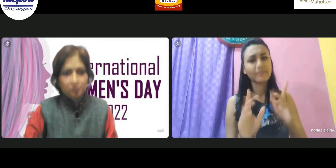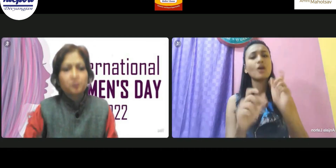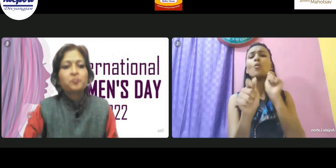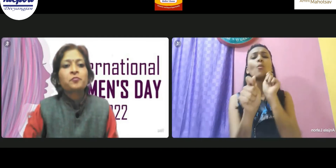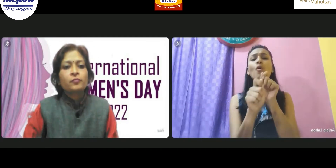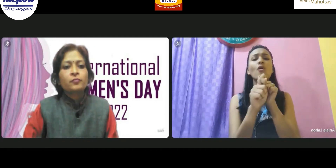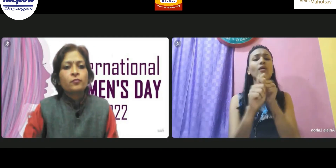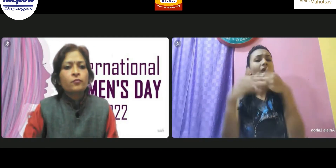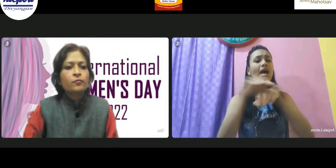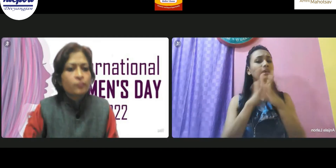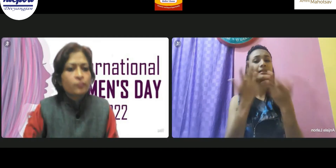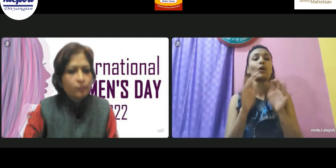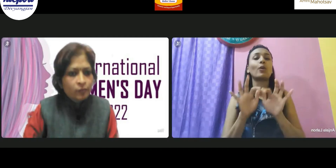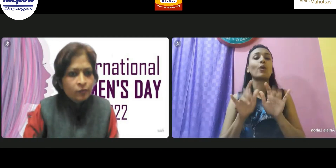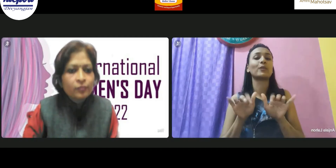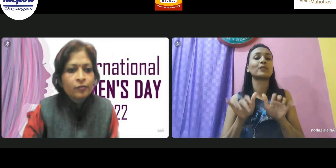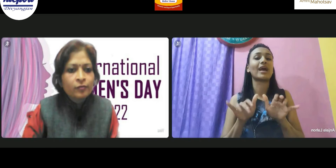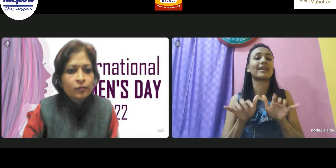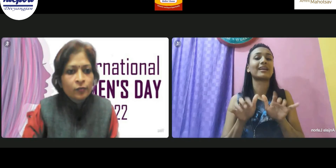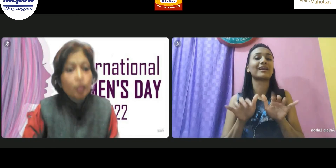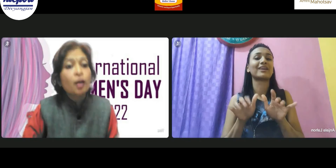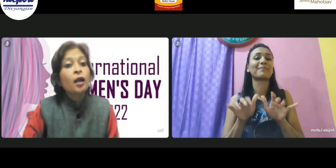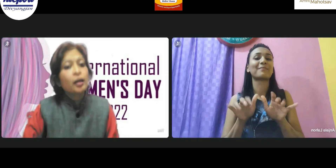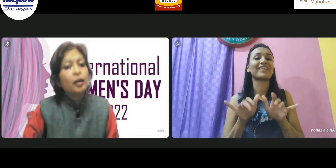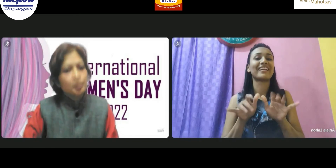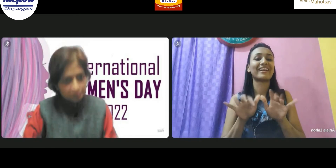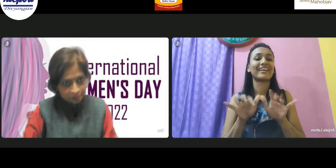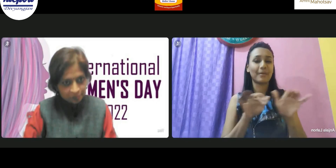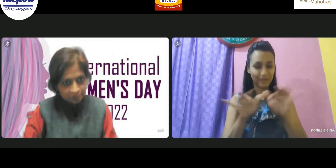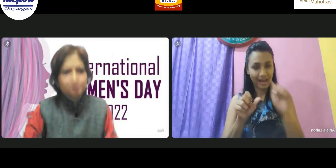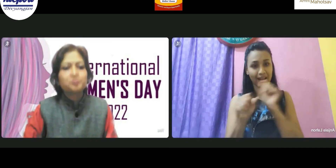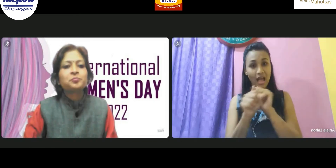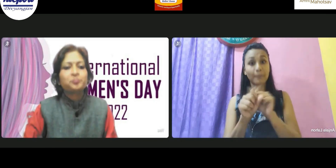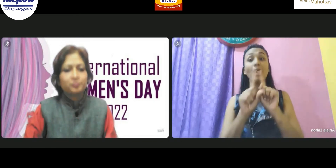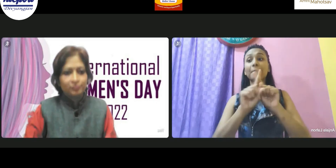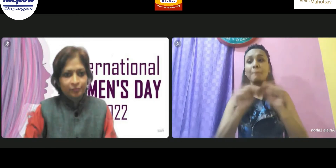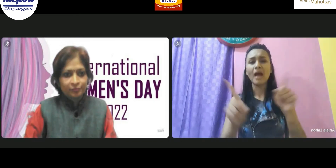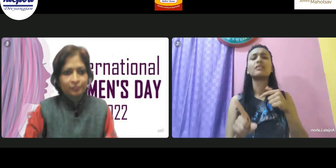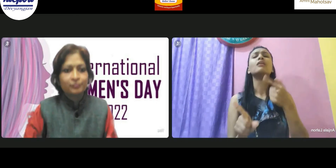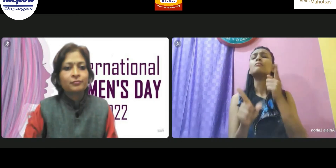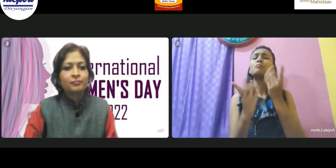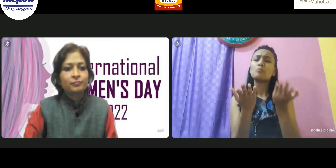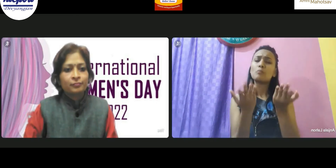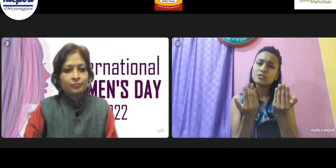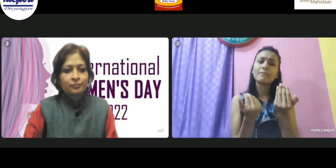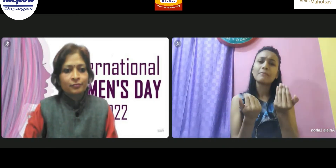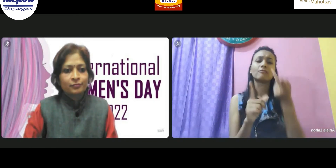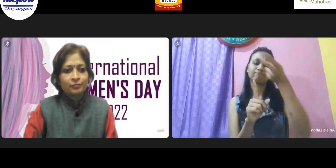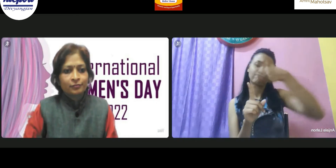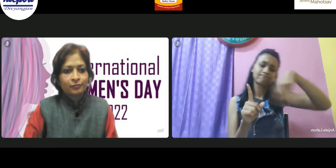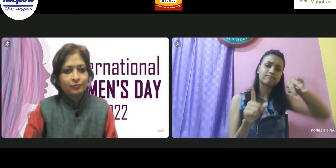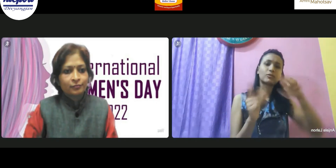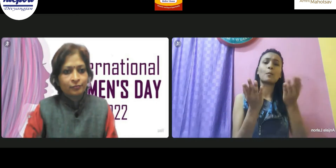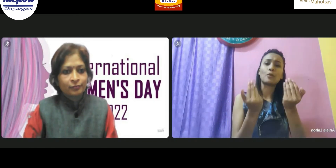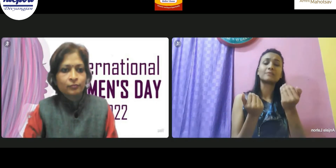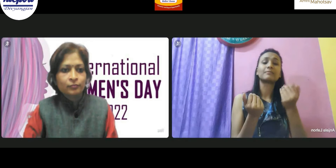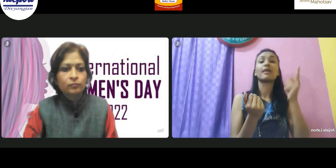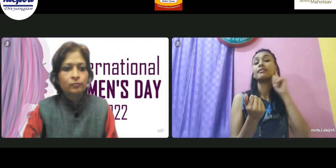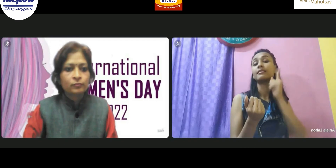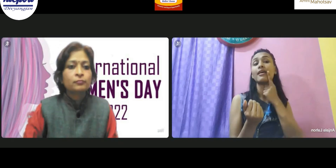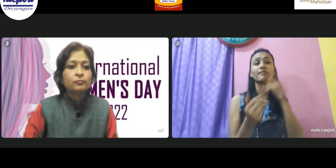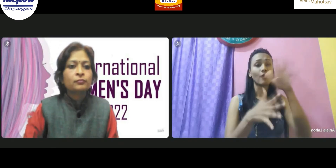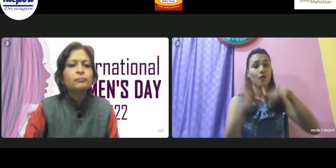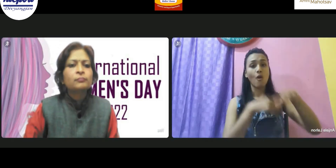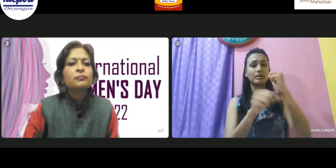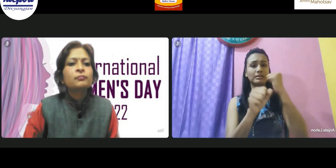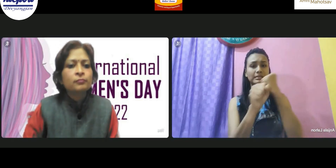अभी मैं वहाँ पर जॉब कर रही हूँ। और मैं अभी कंप्यूटर से रिलेटेड वहाँ पर काम कर रही हूँ। लेकिन उसके साथ